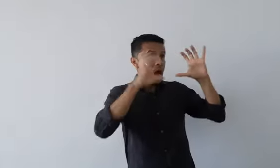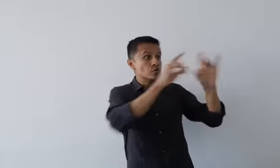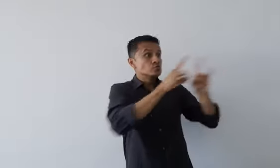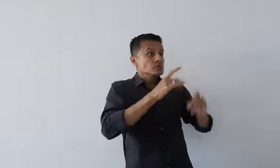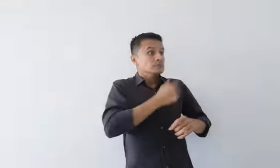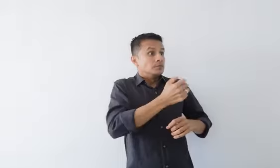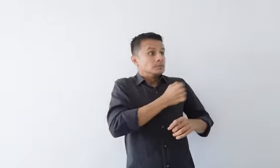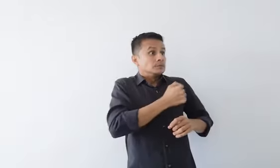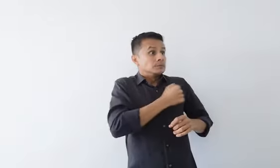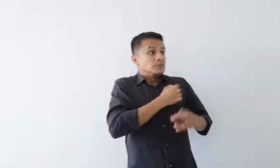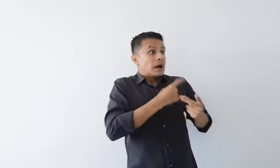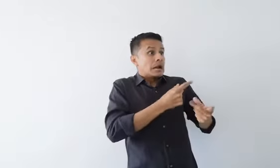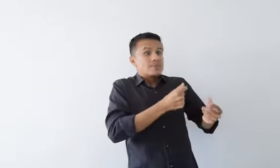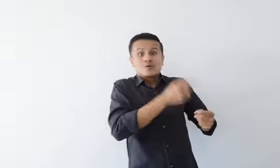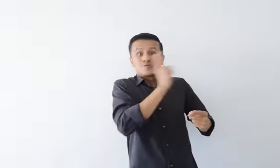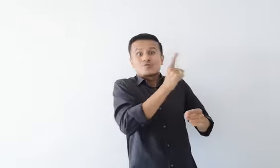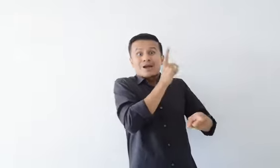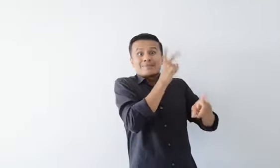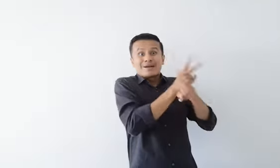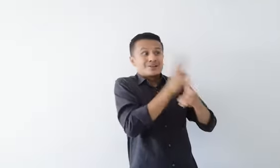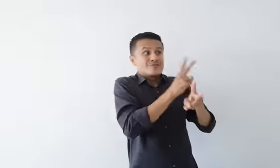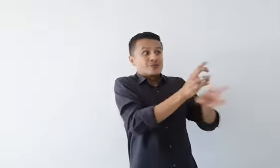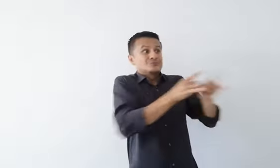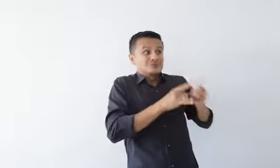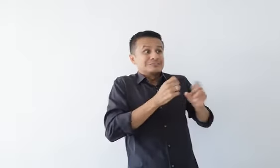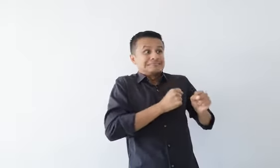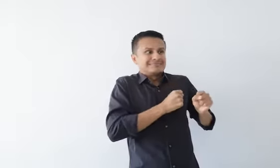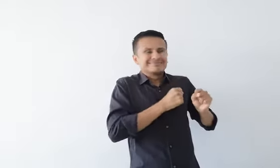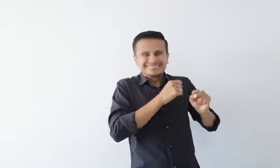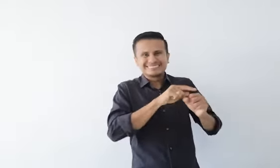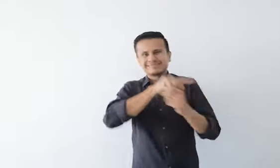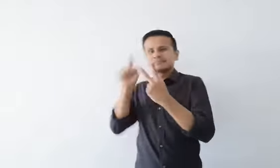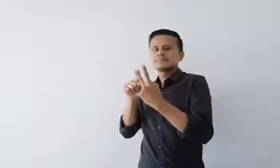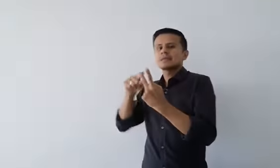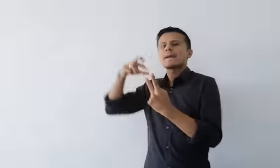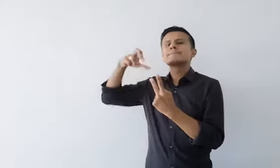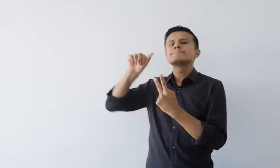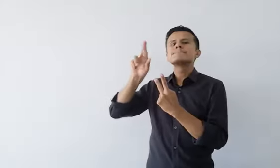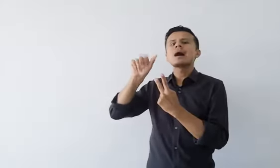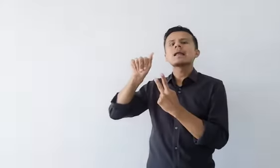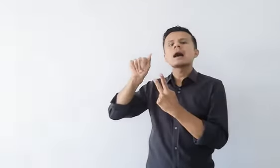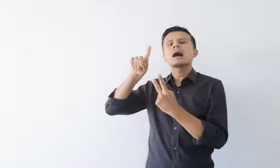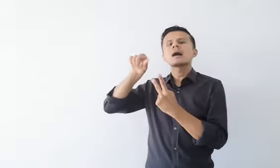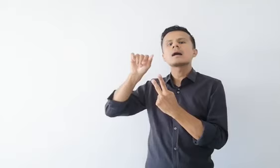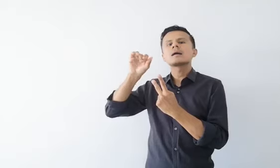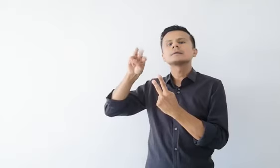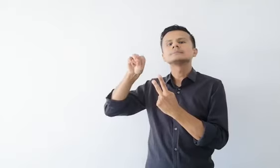cardíaca o relajar los bronquios, el sistema parasimpático permitiría contraer la pupila,